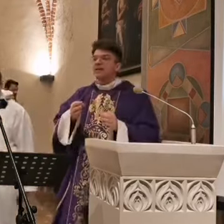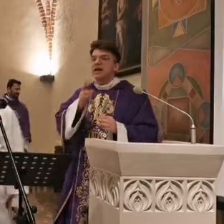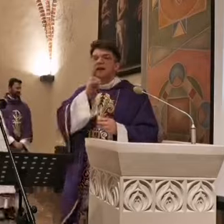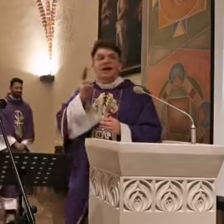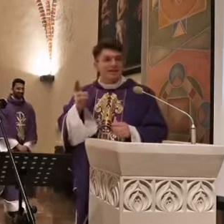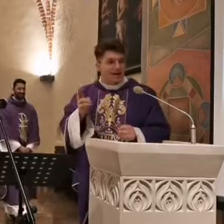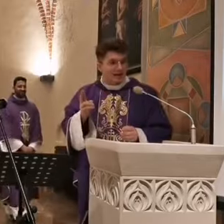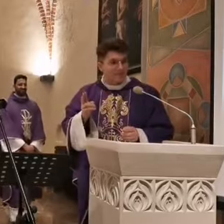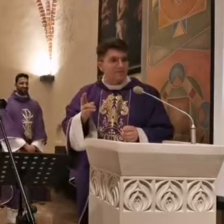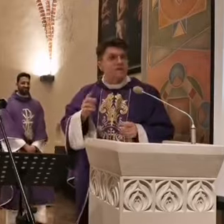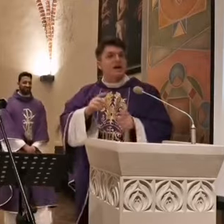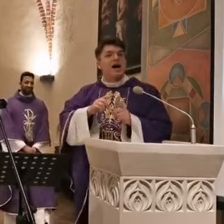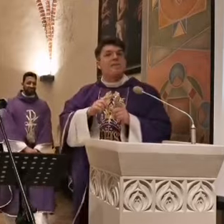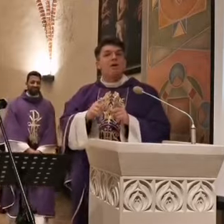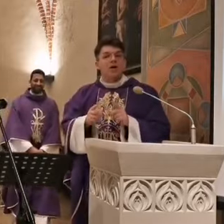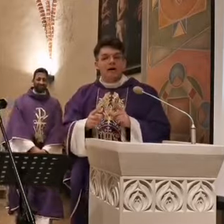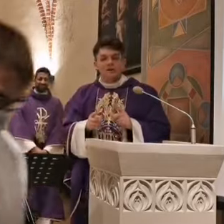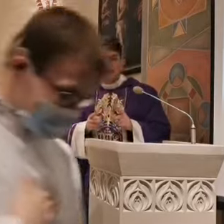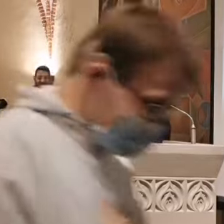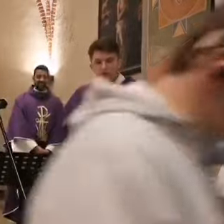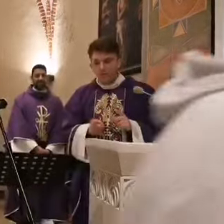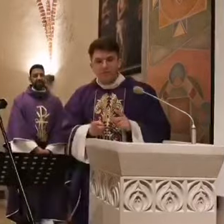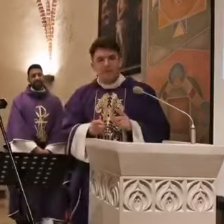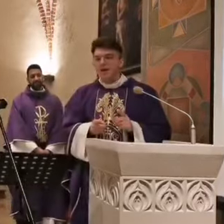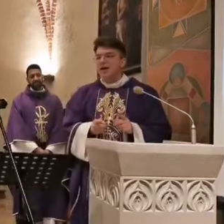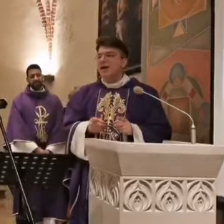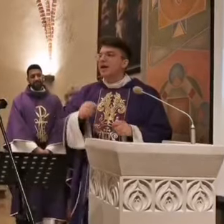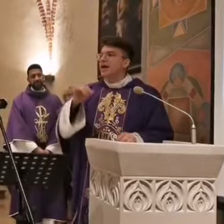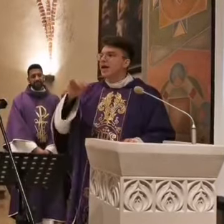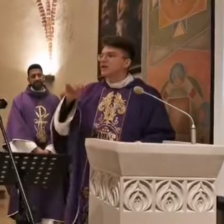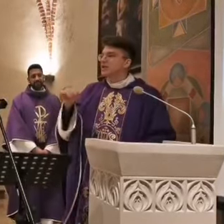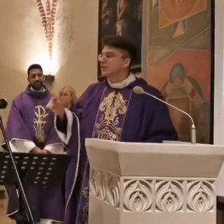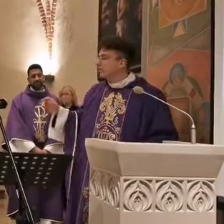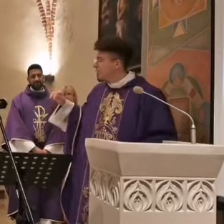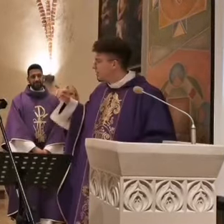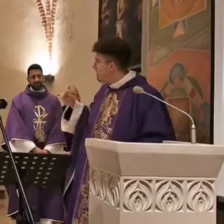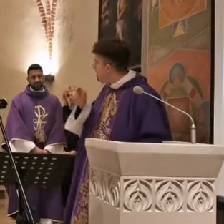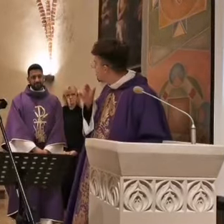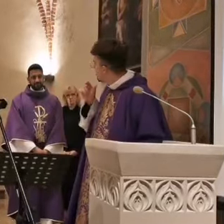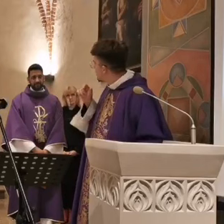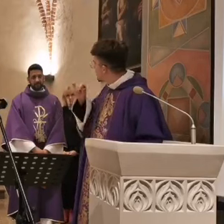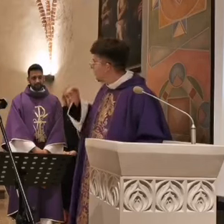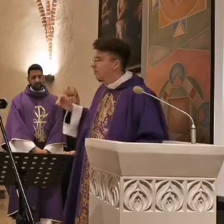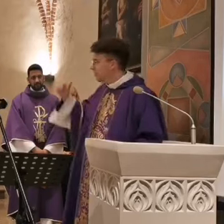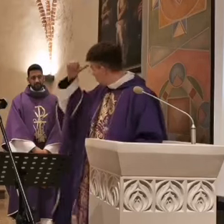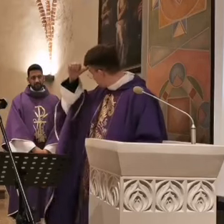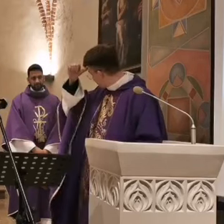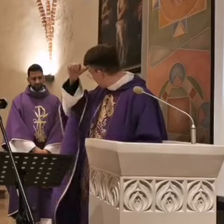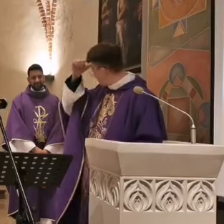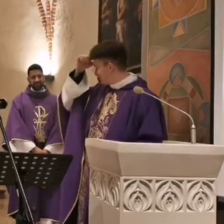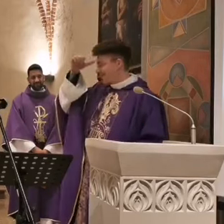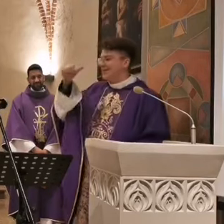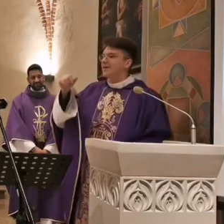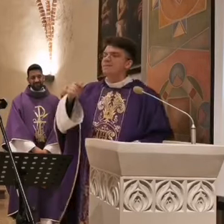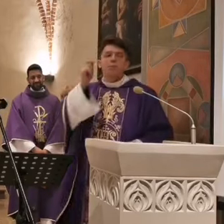Teraz będzie kazanie, a po kazaniu nasz ojciec